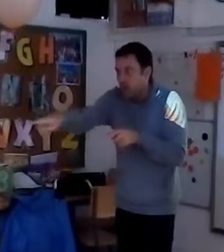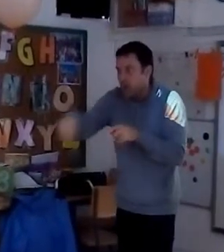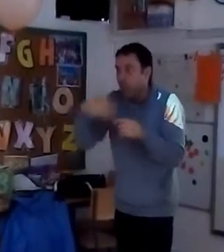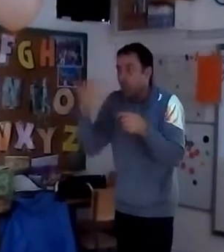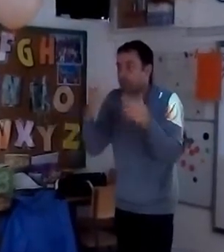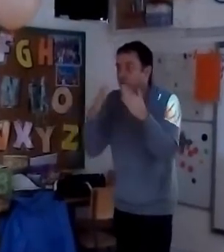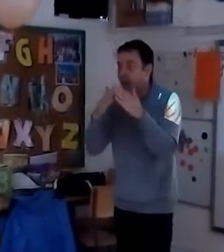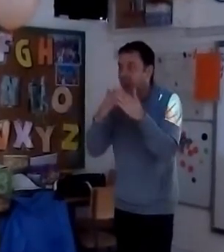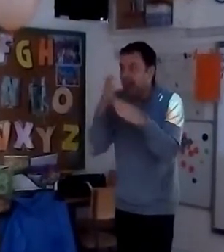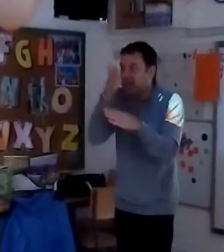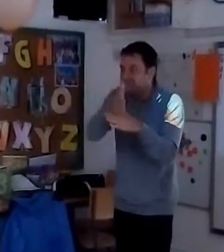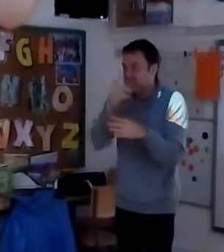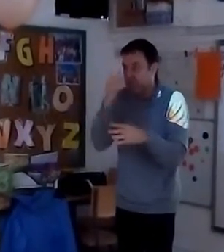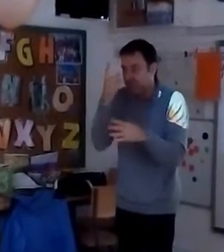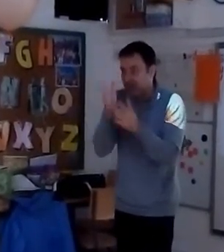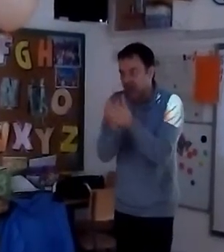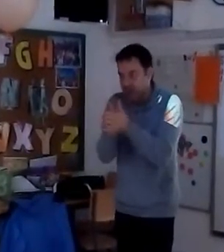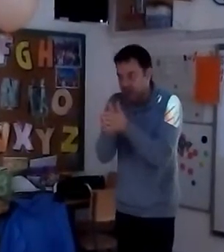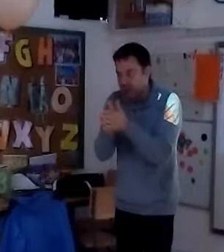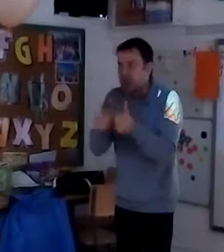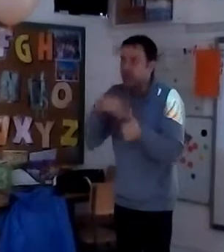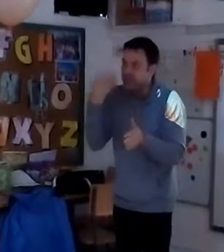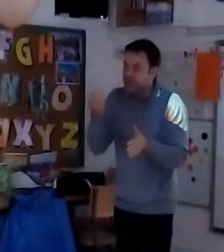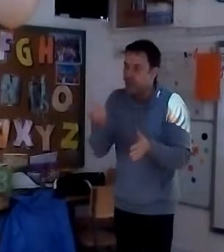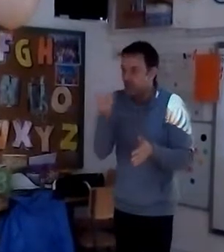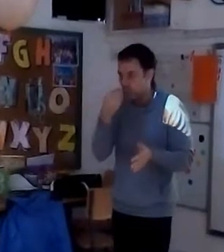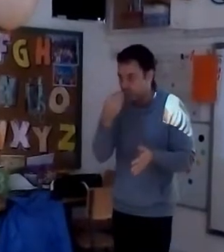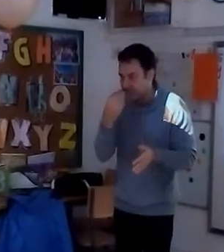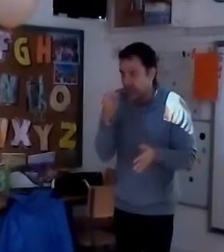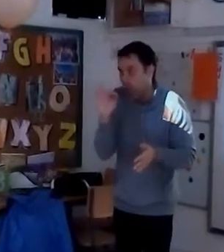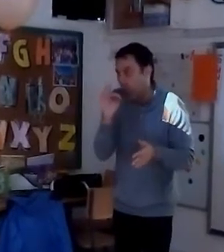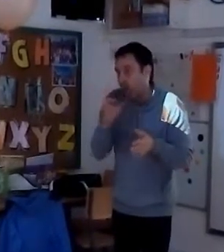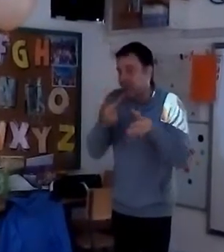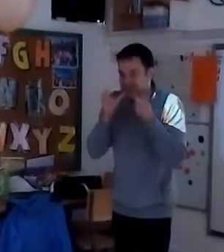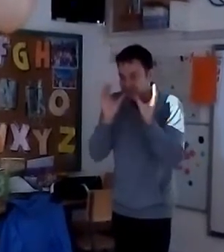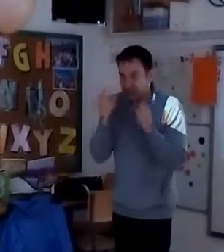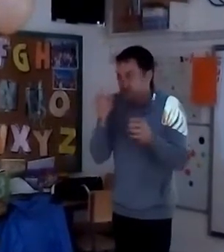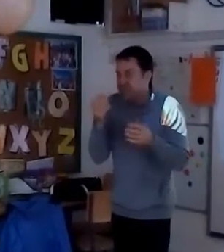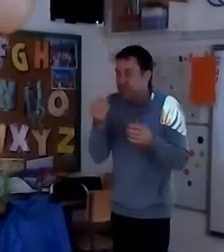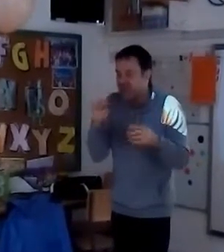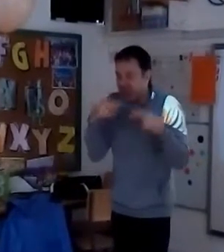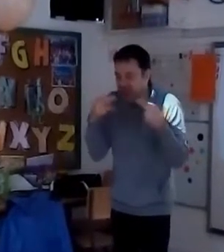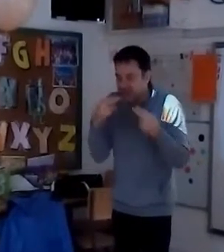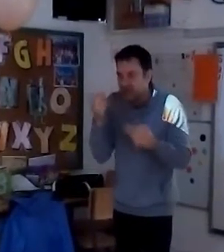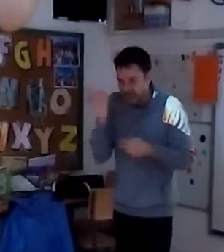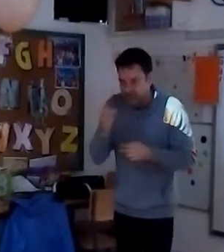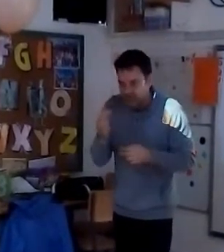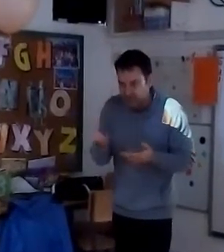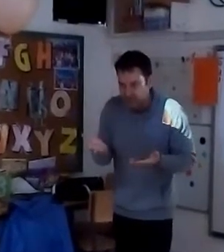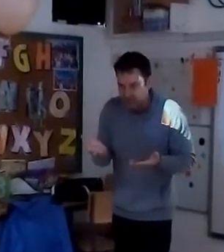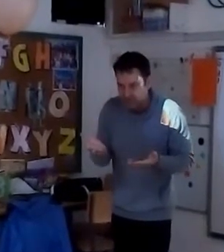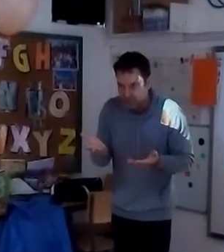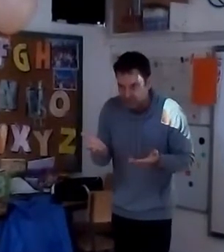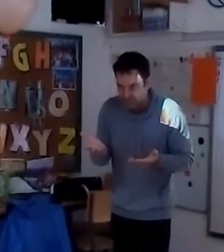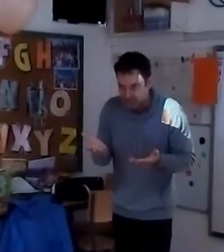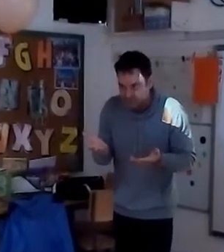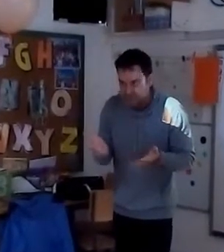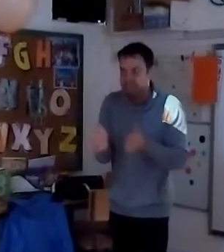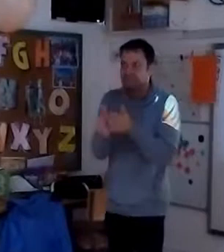que vosotros, que tenéis que cuando vais a casa, primero tenéis que lavar las manos antes de comer, ¿no? O de cenar o de desayunar, ¿verdad?